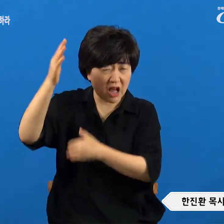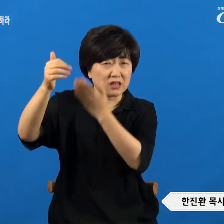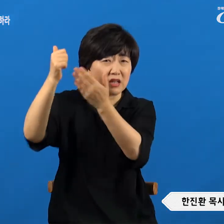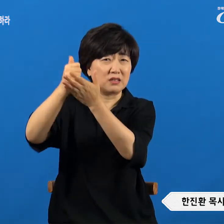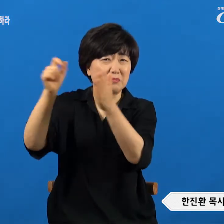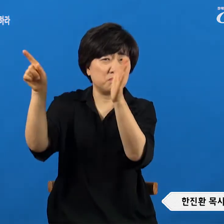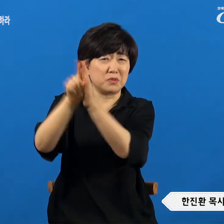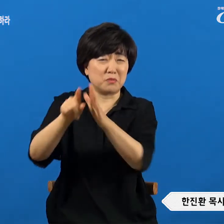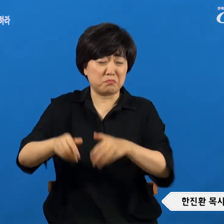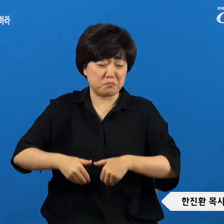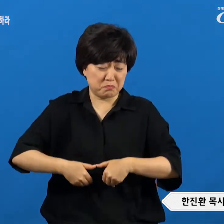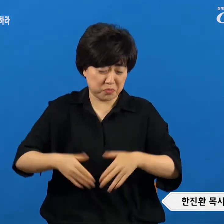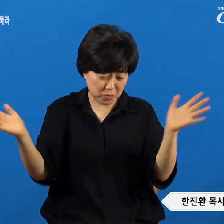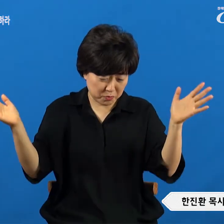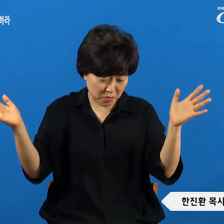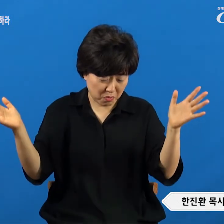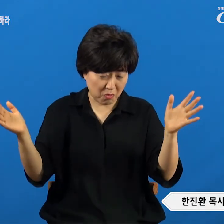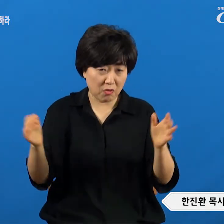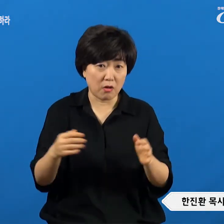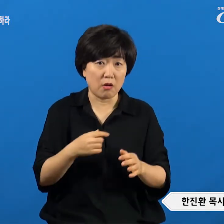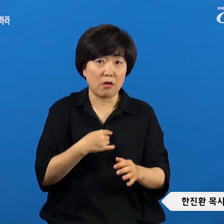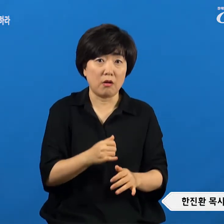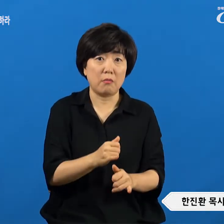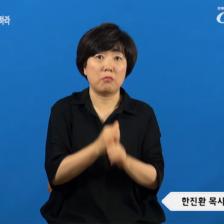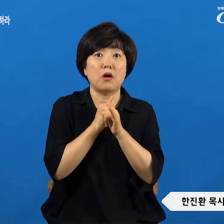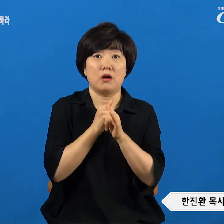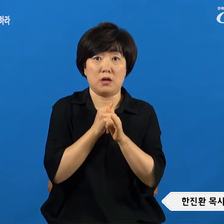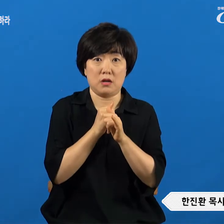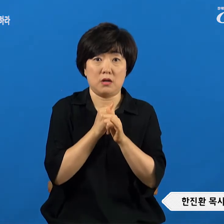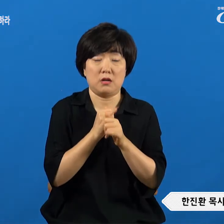그 한마디를 남기고 자살을 해버렸습니다.